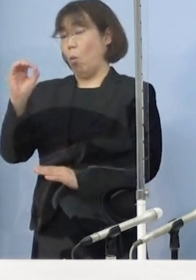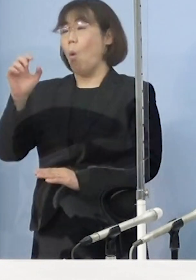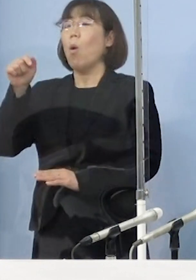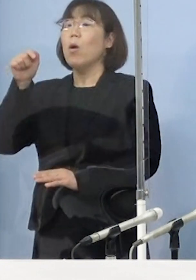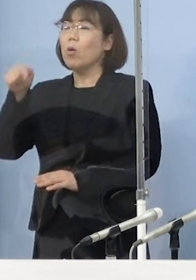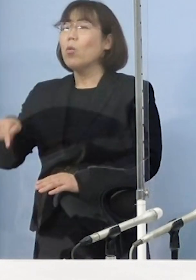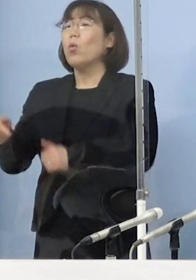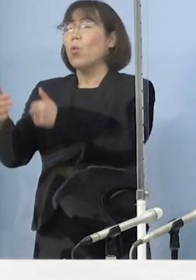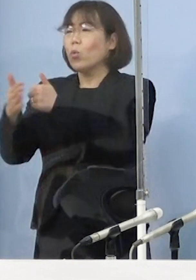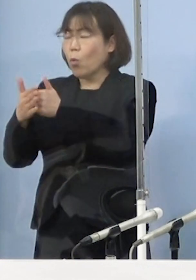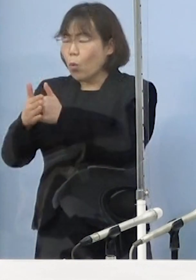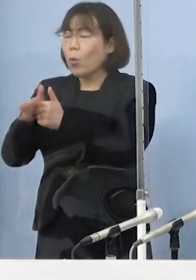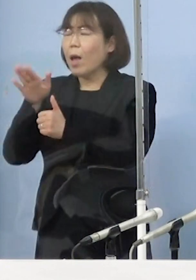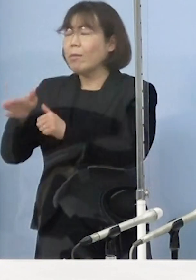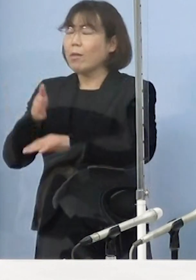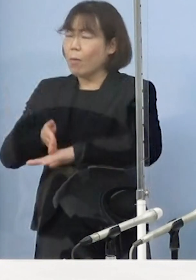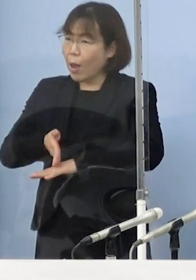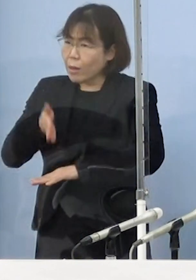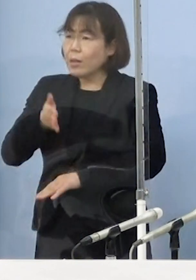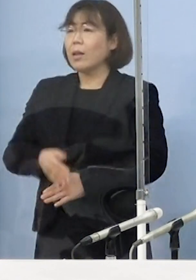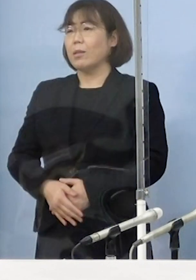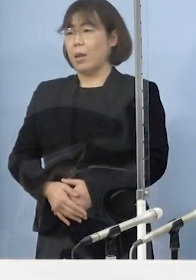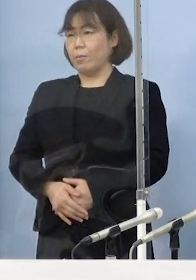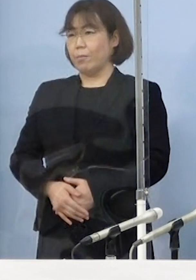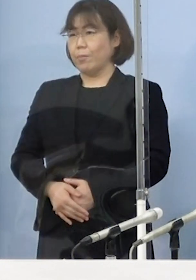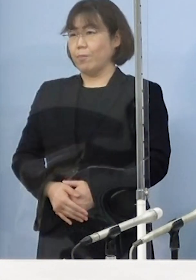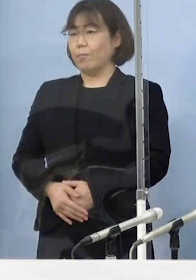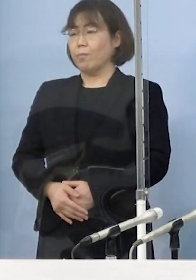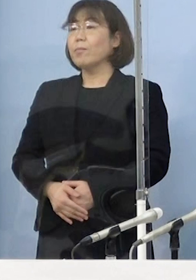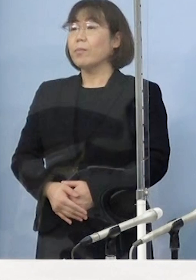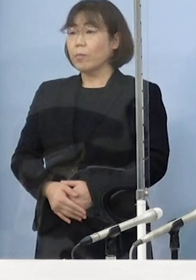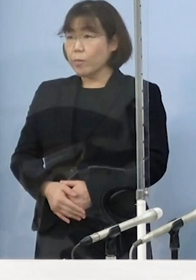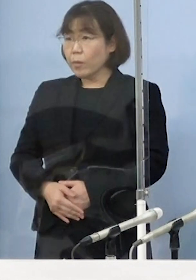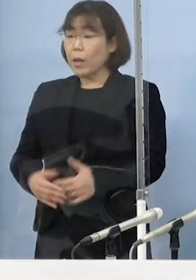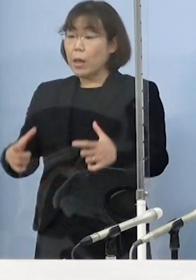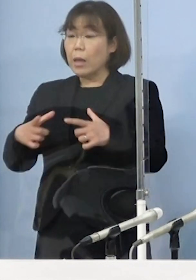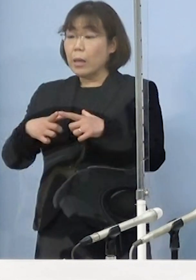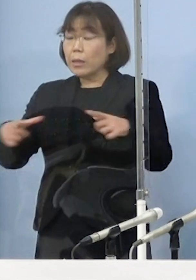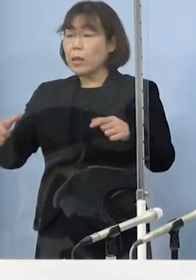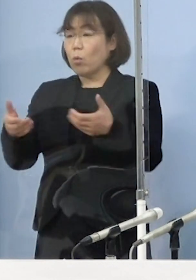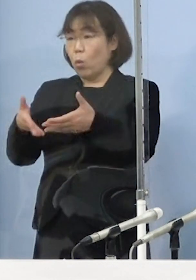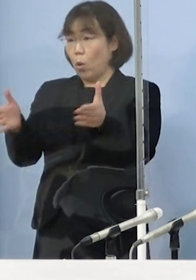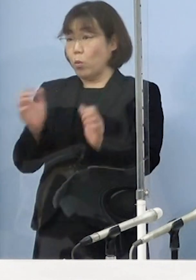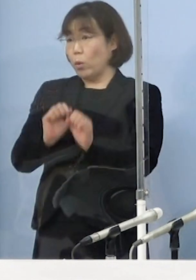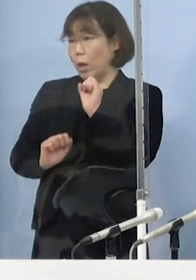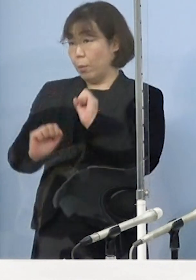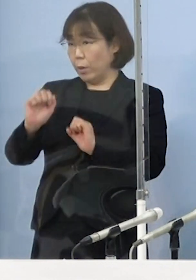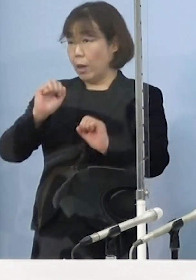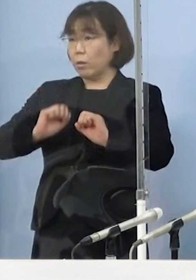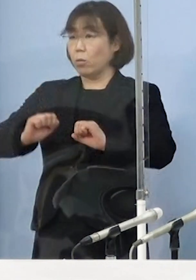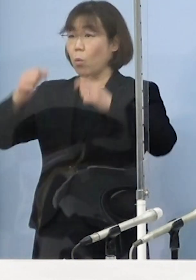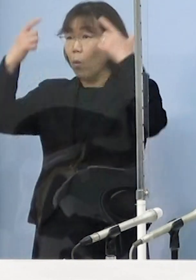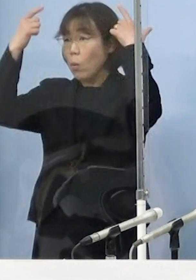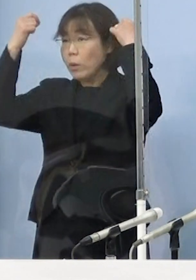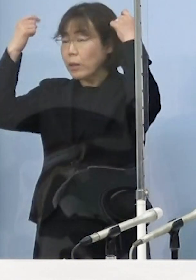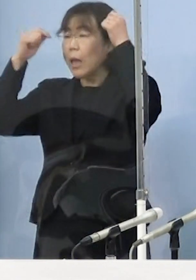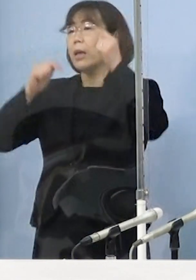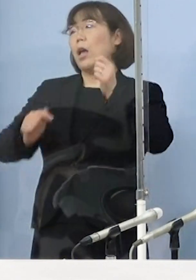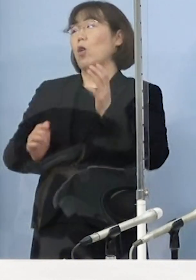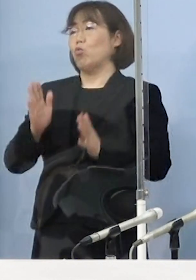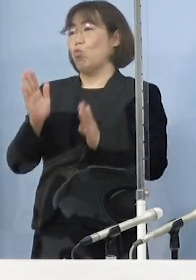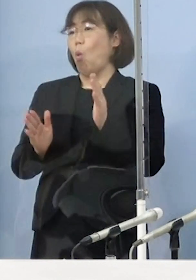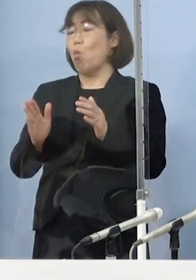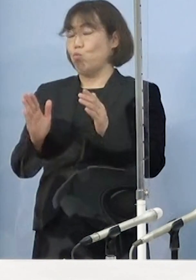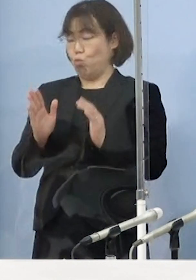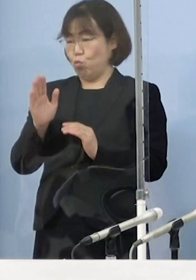がありがたい。次に今度は全国でクラブ活動、特に大学のクラブ活動、運動部